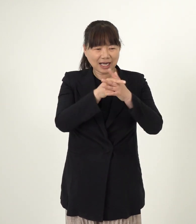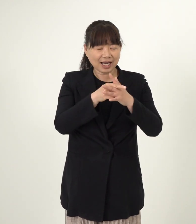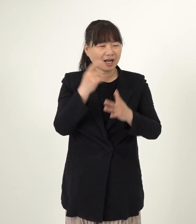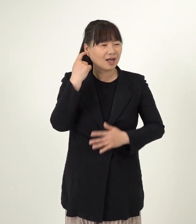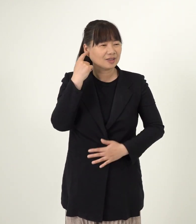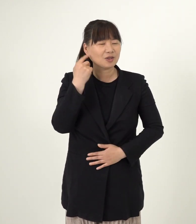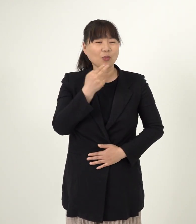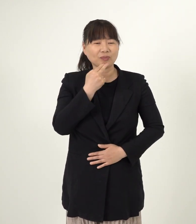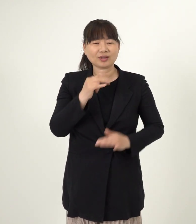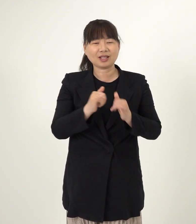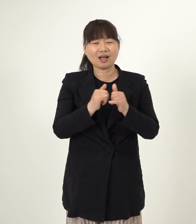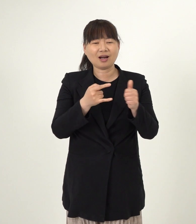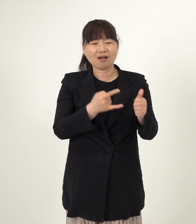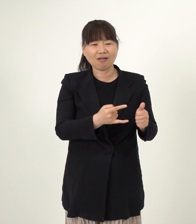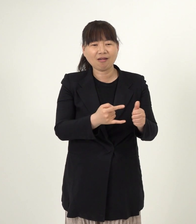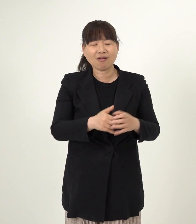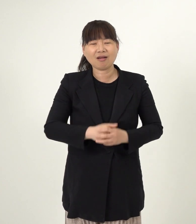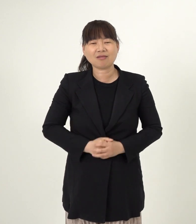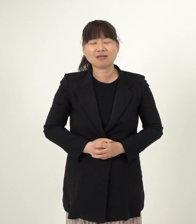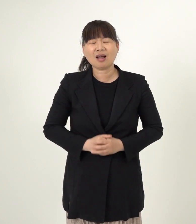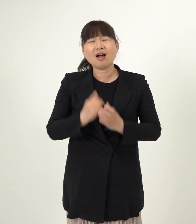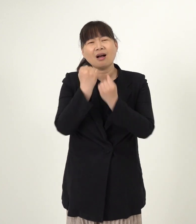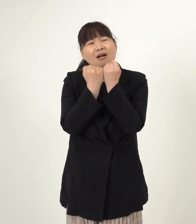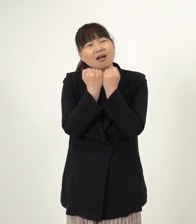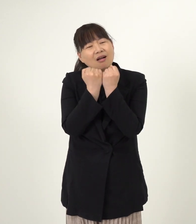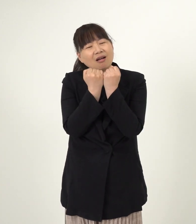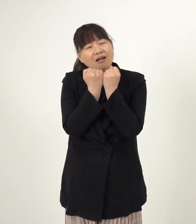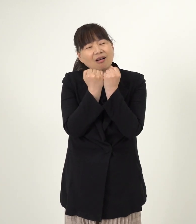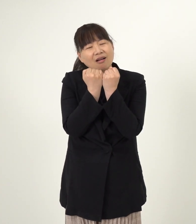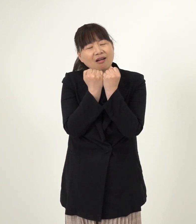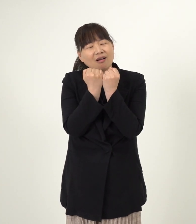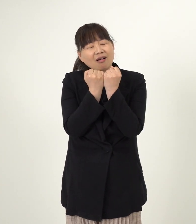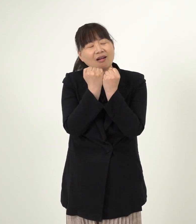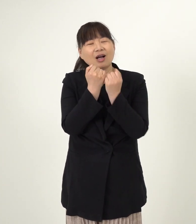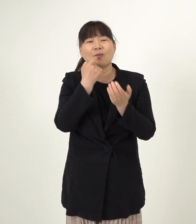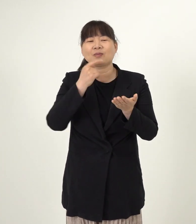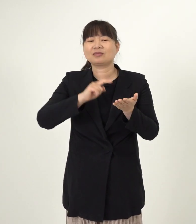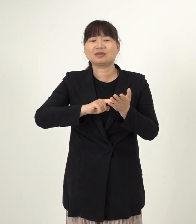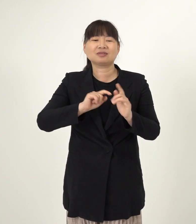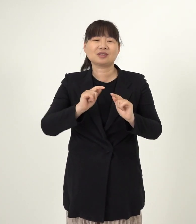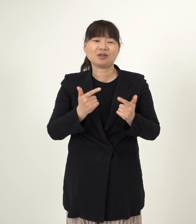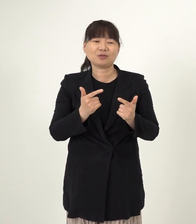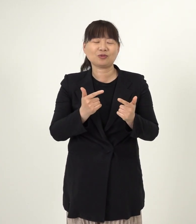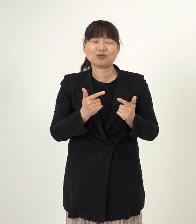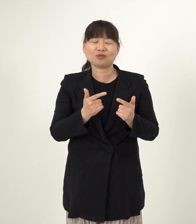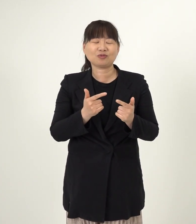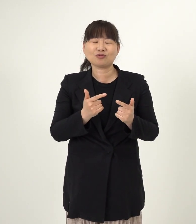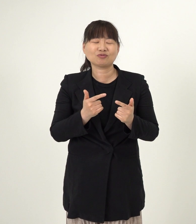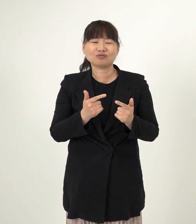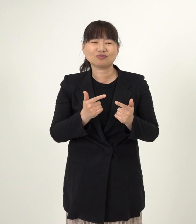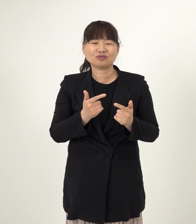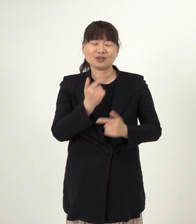없는 사람에게 무언가를 설명한다는 것은 사실 무모한 행동이죠.